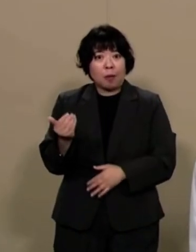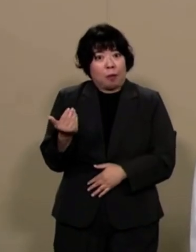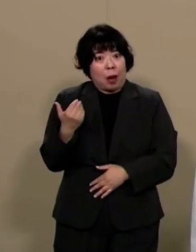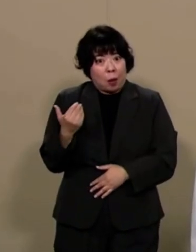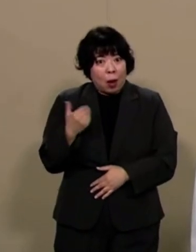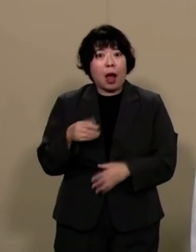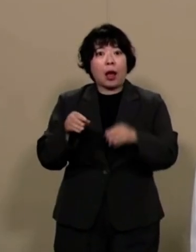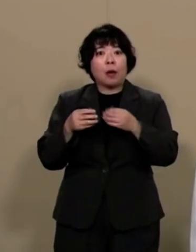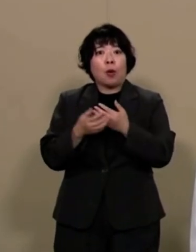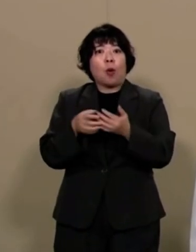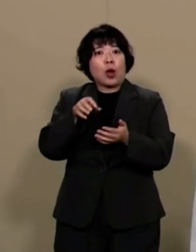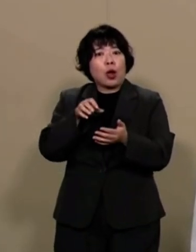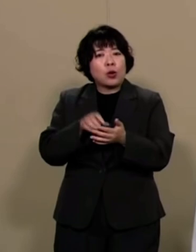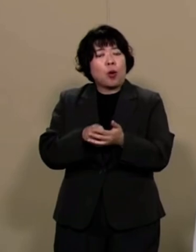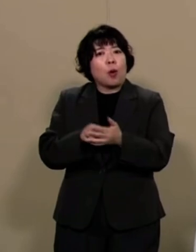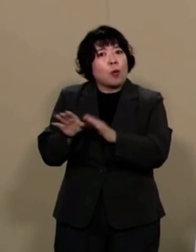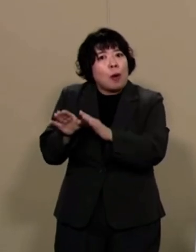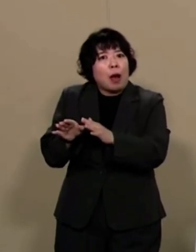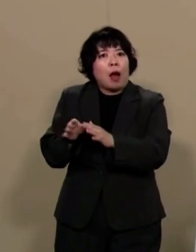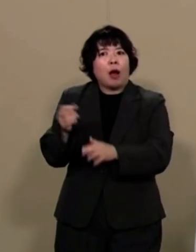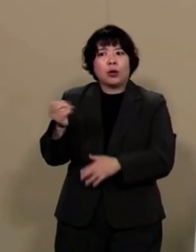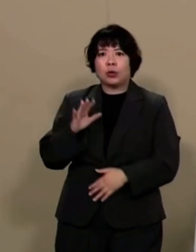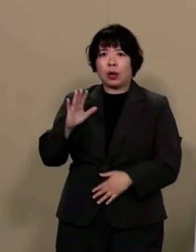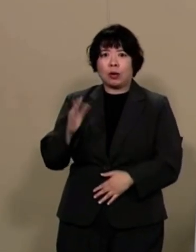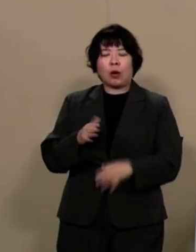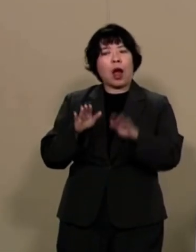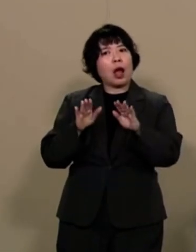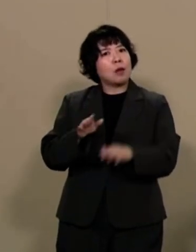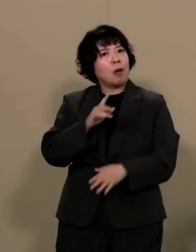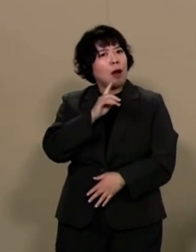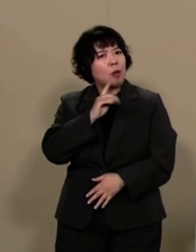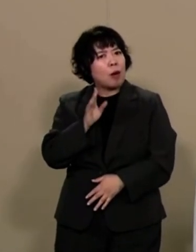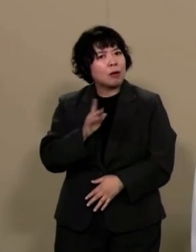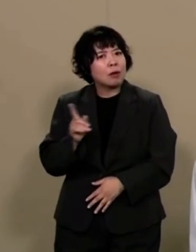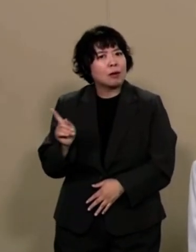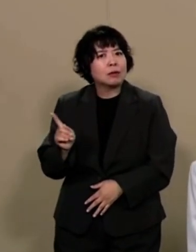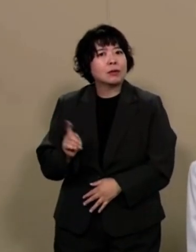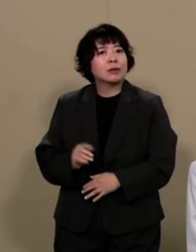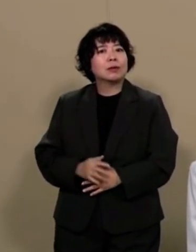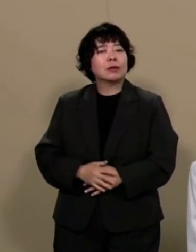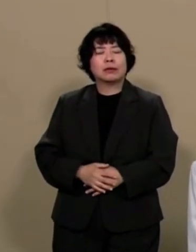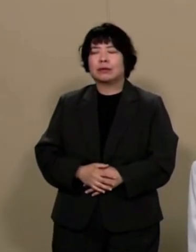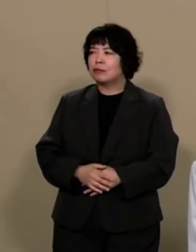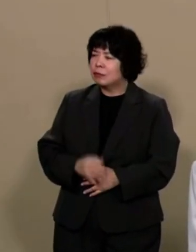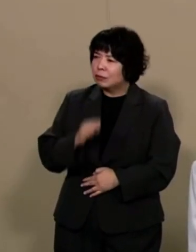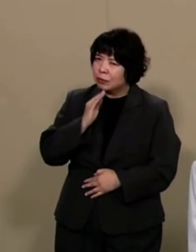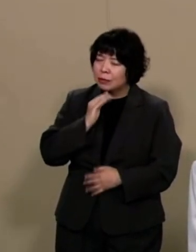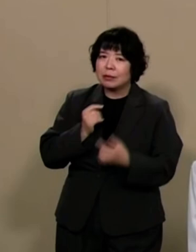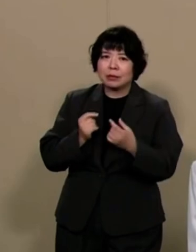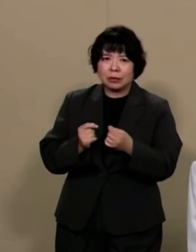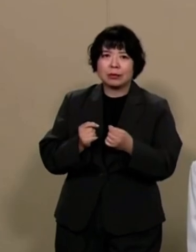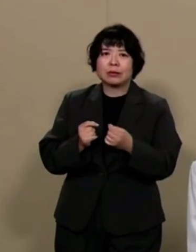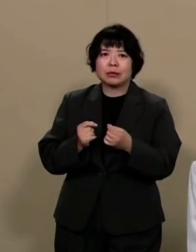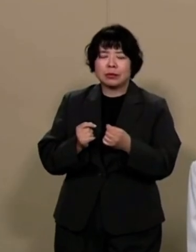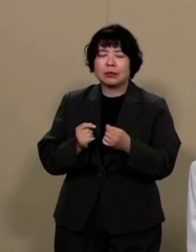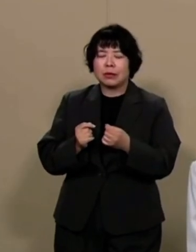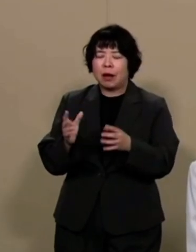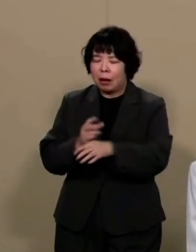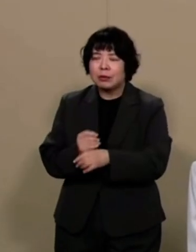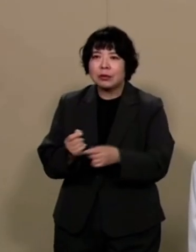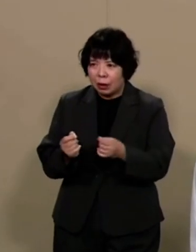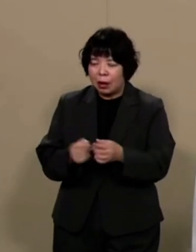を残すとこないまでおっしゃっていたのに今全く言わなくなりましたいや本当にそのお話消えてしまい